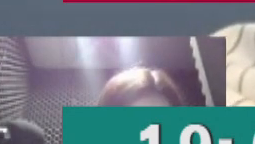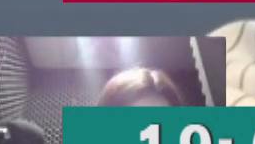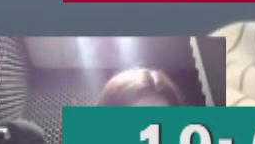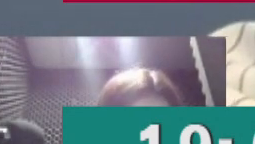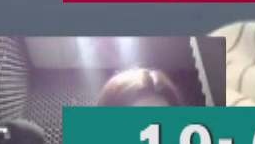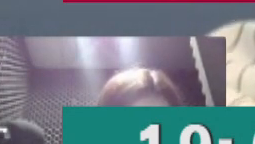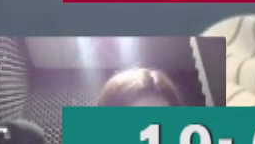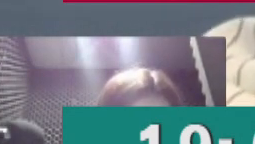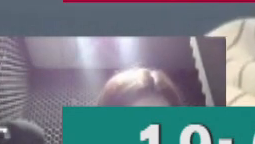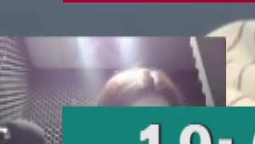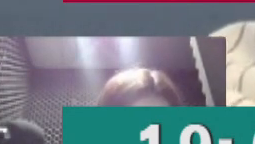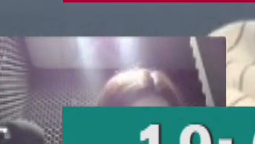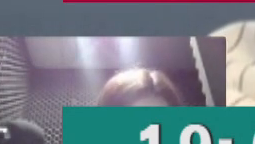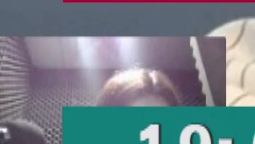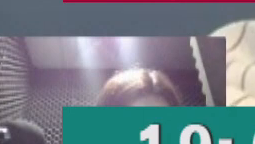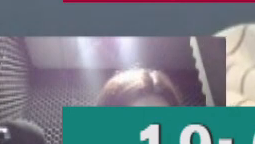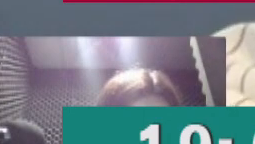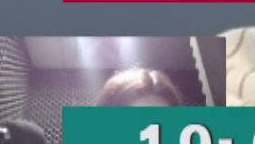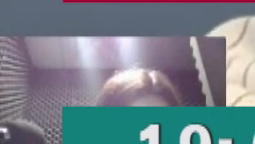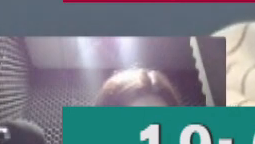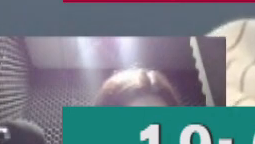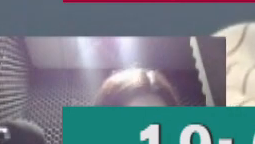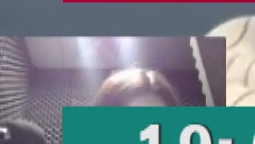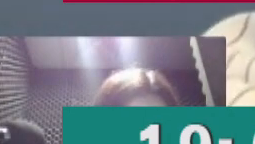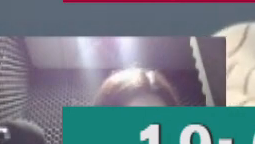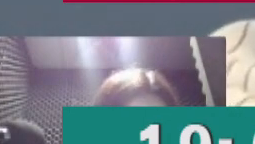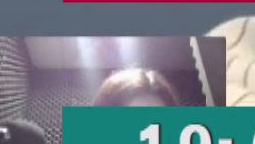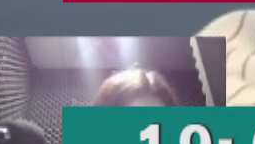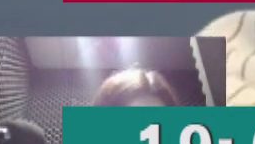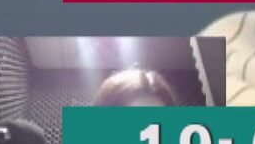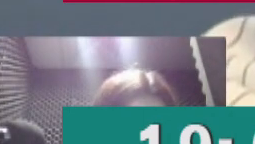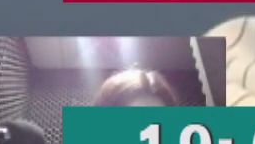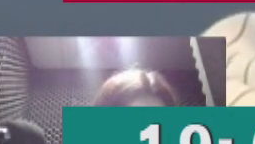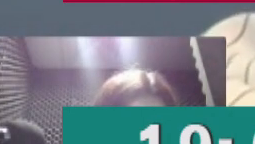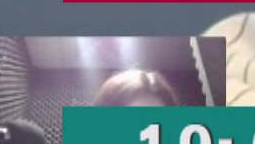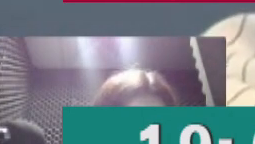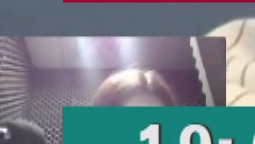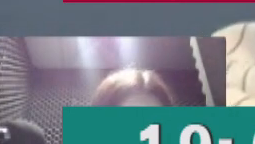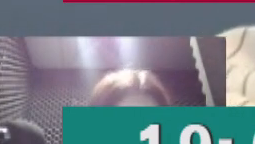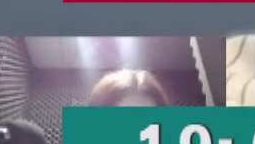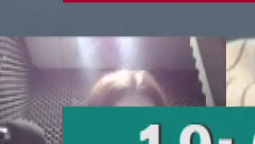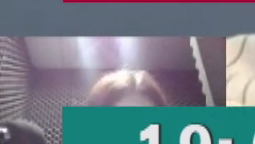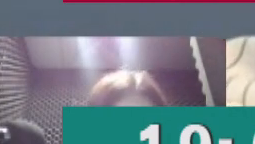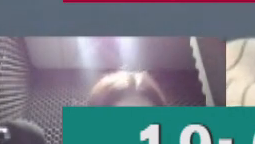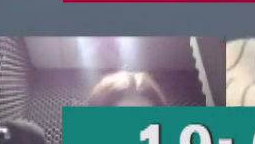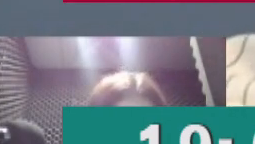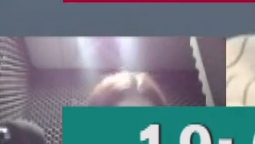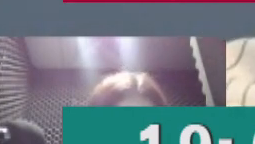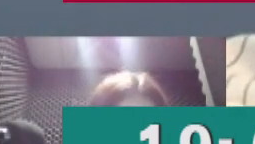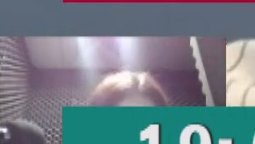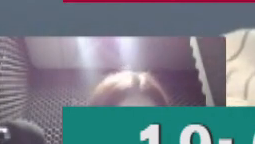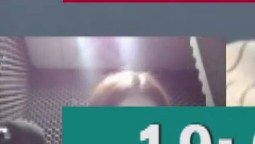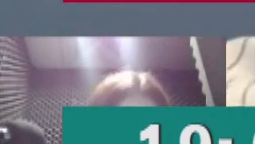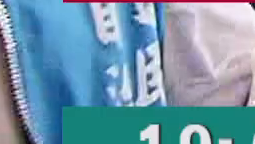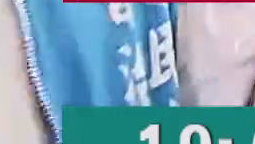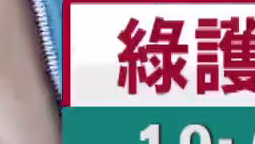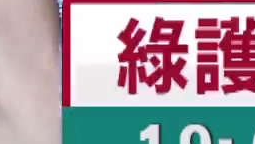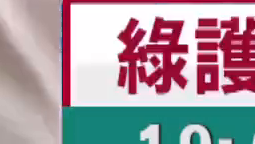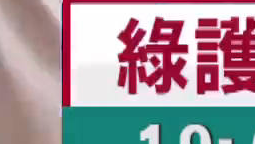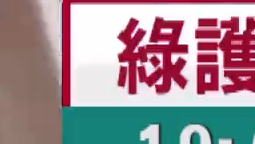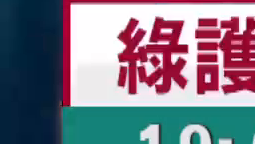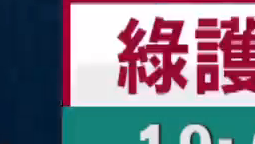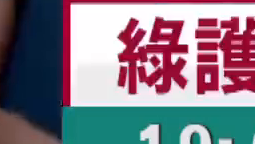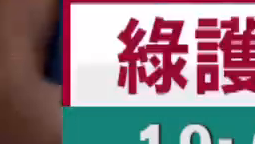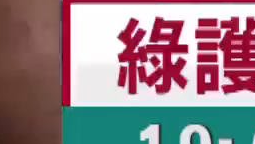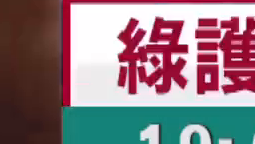有决定要选票要投给谁的啊，这一些人可能多多少少会受到这件事情的影响。 北市